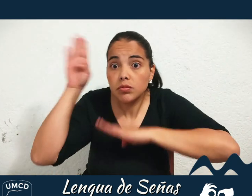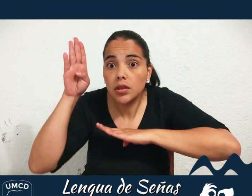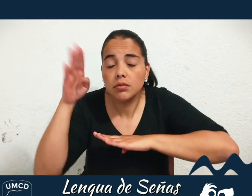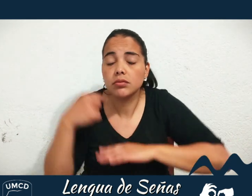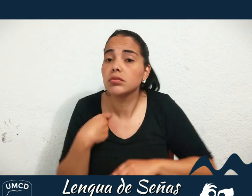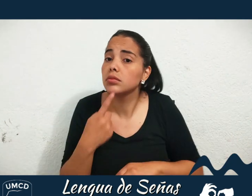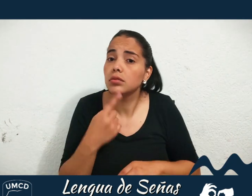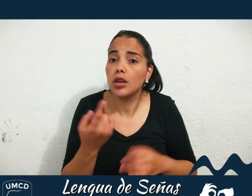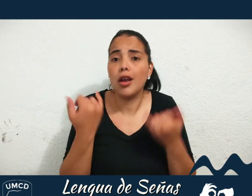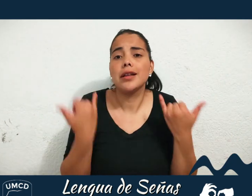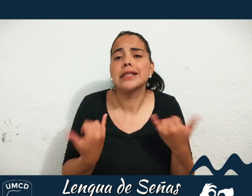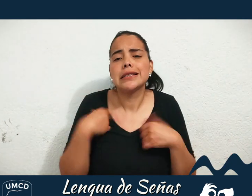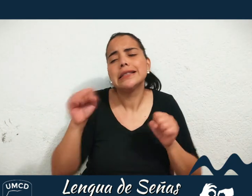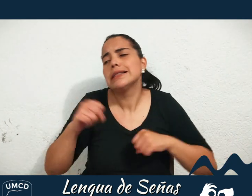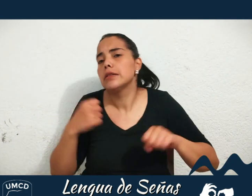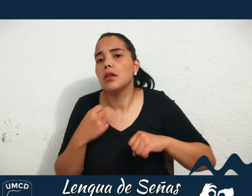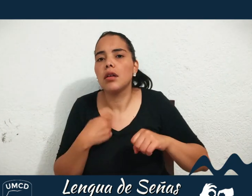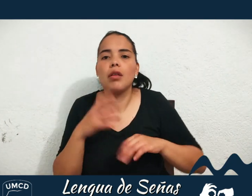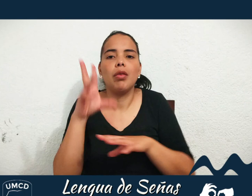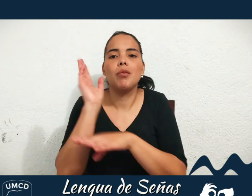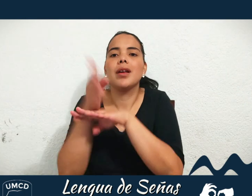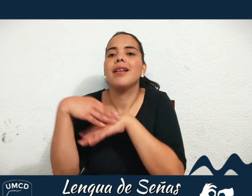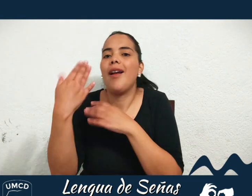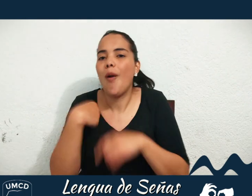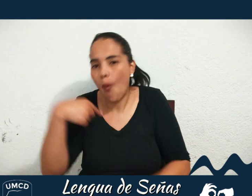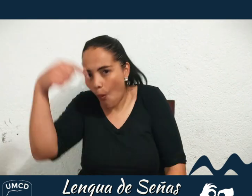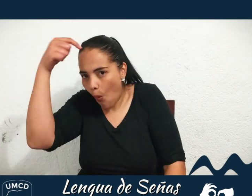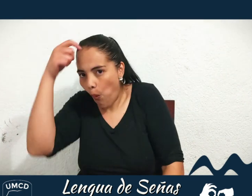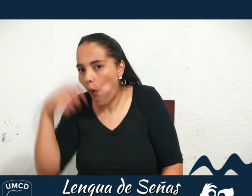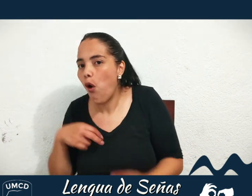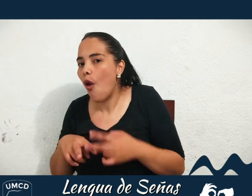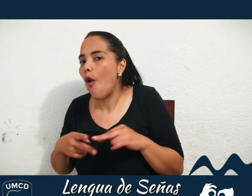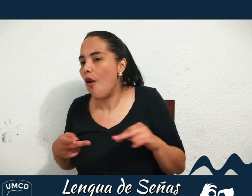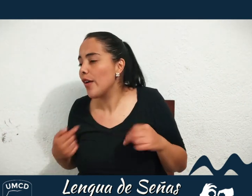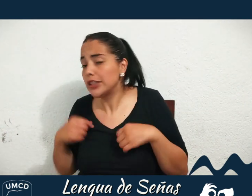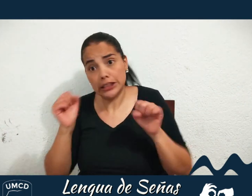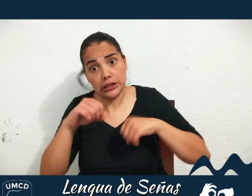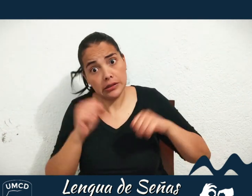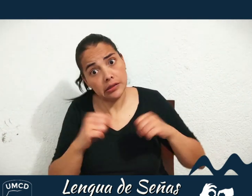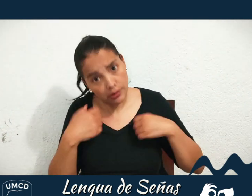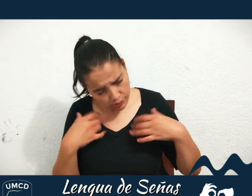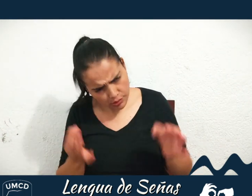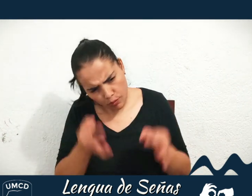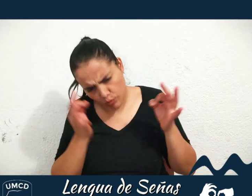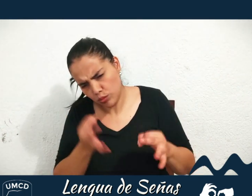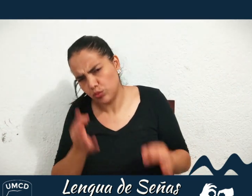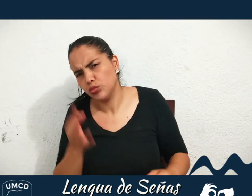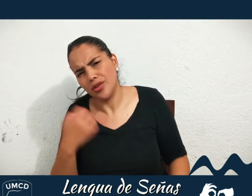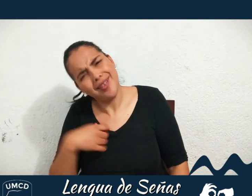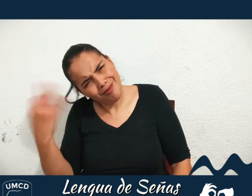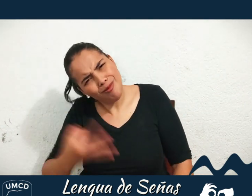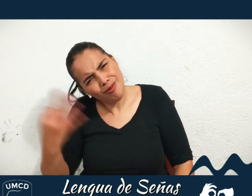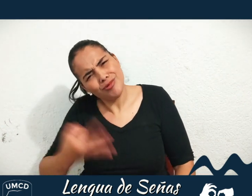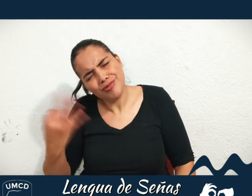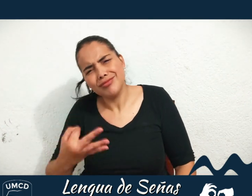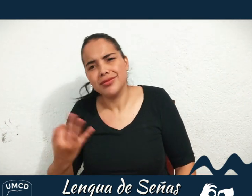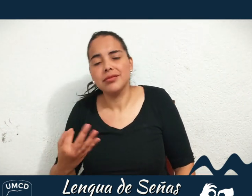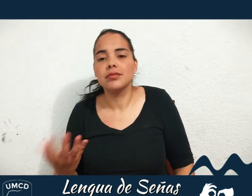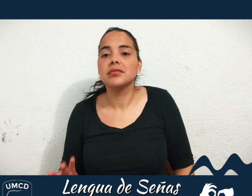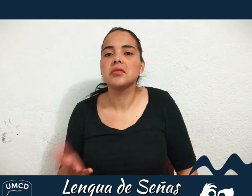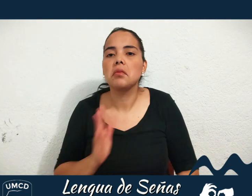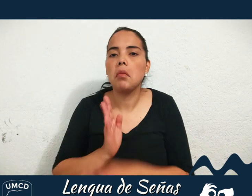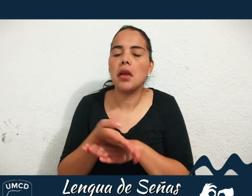de Dios, que si decimos que vamos a decir algo, no debemos engañar a nadie. Tenemos que con seriedad decirle